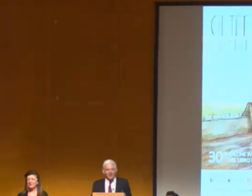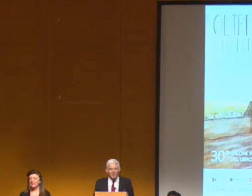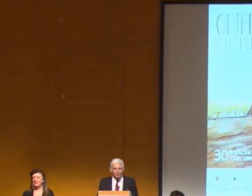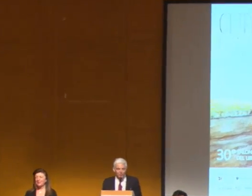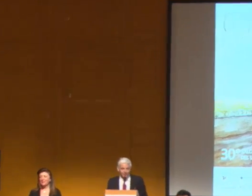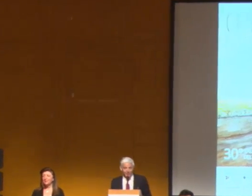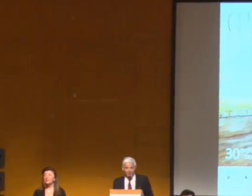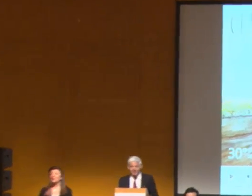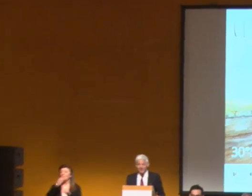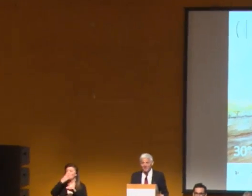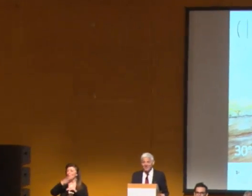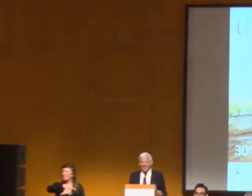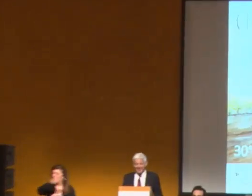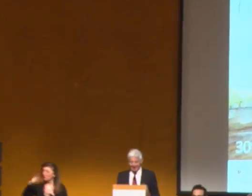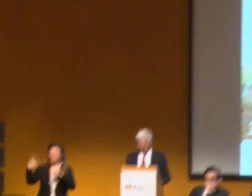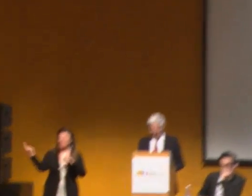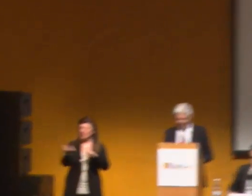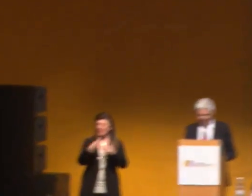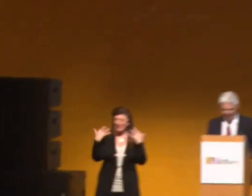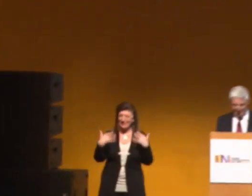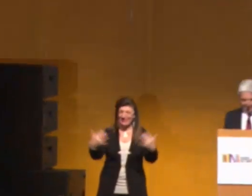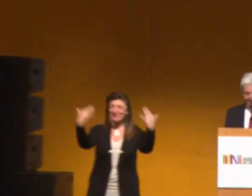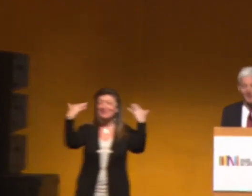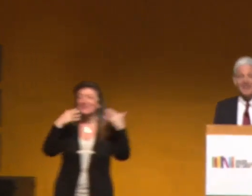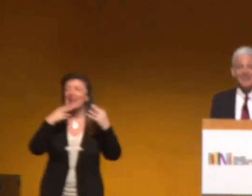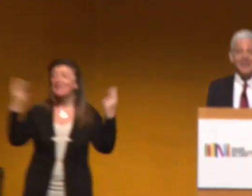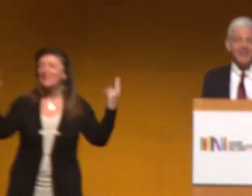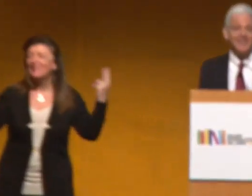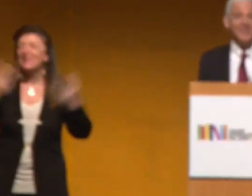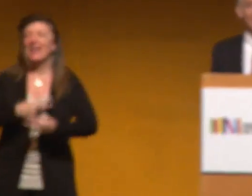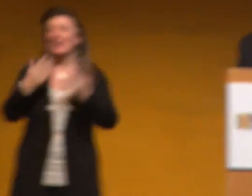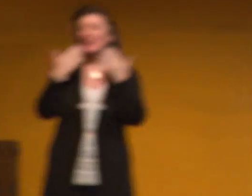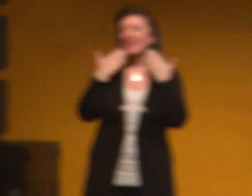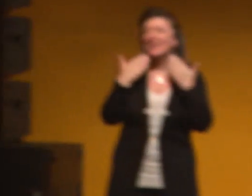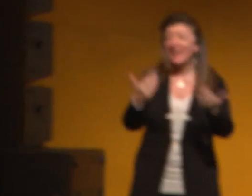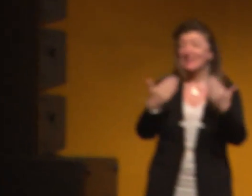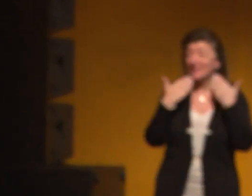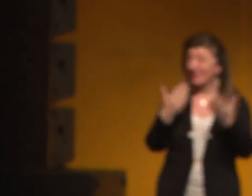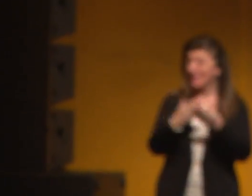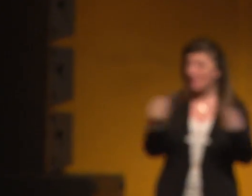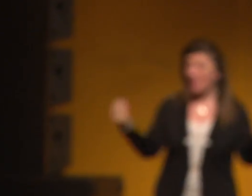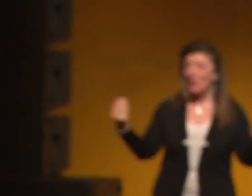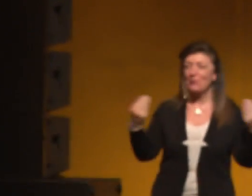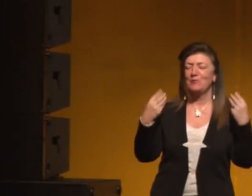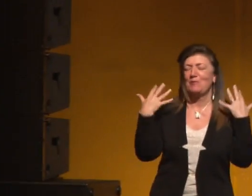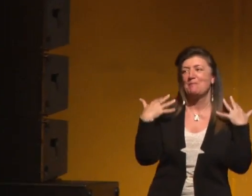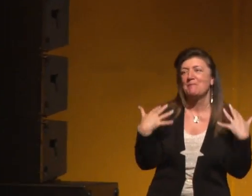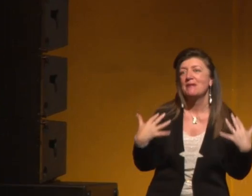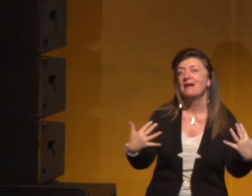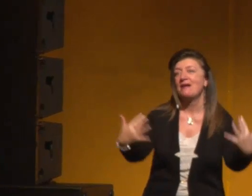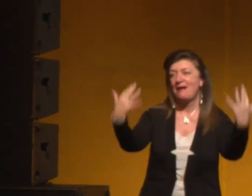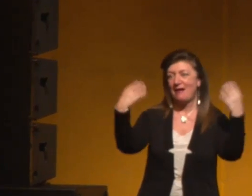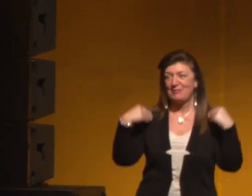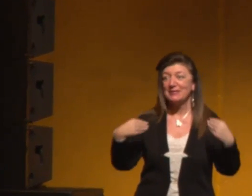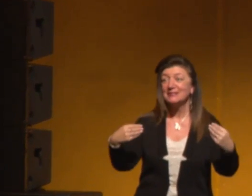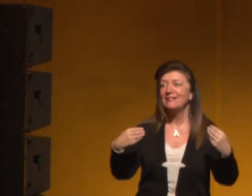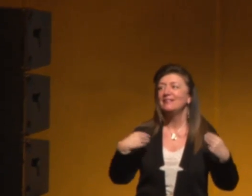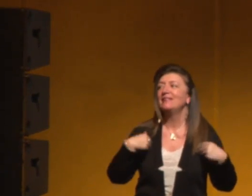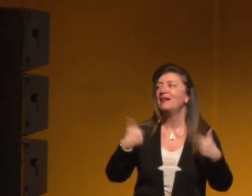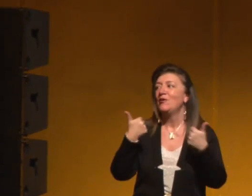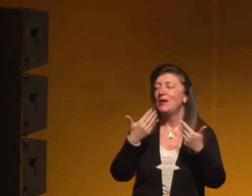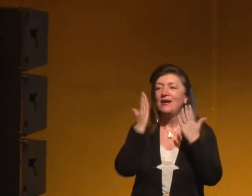buongiorno a tutti davvero grazie per essere tutti qui un saluto